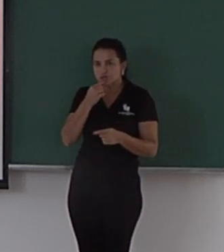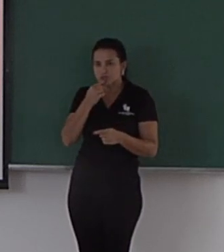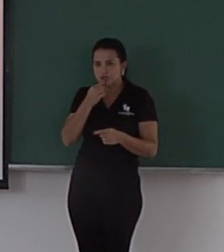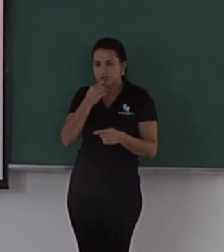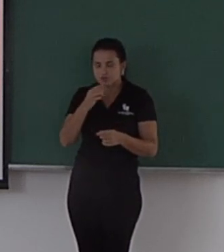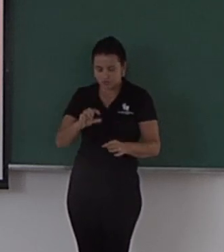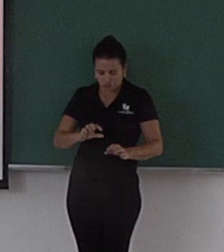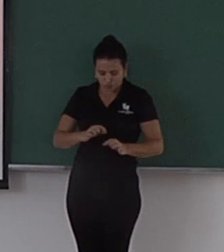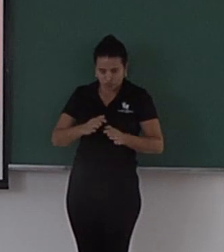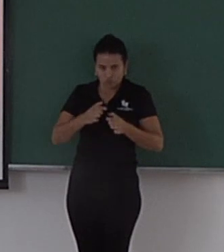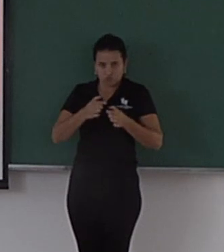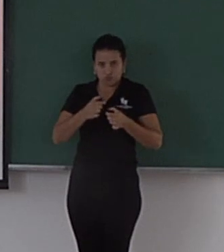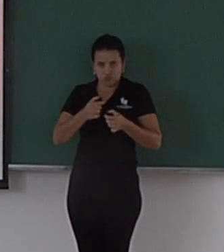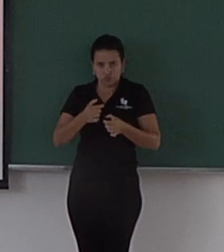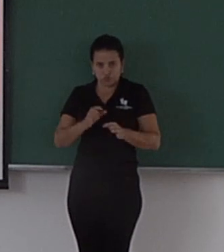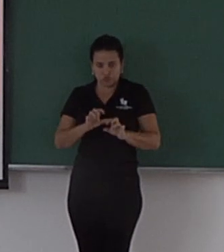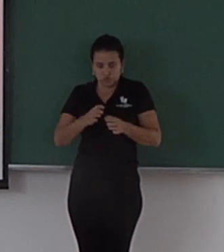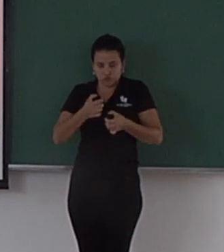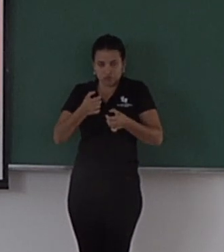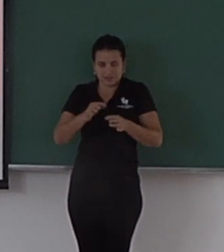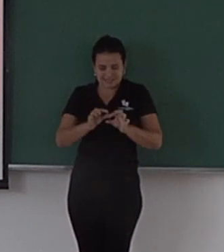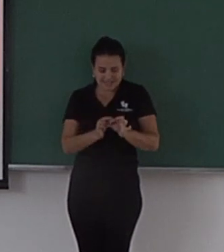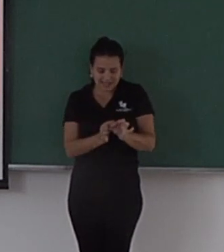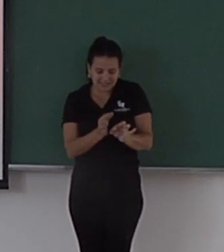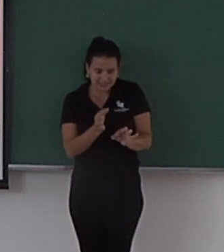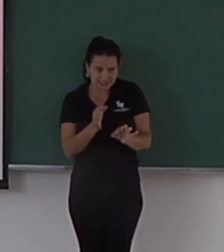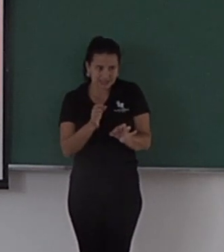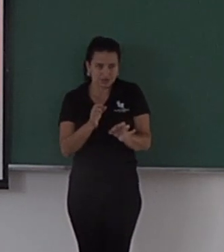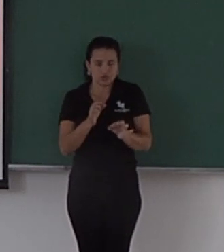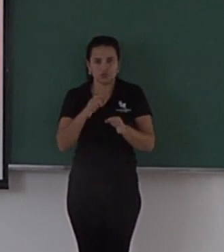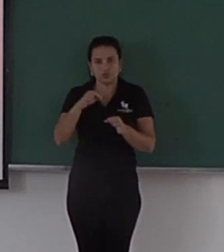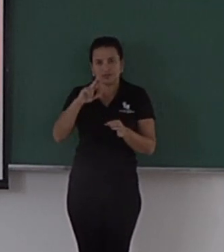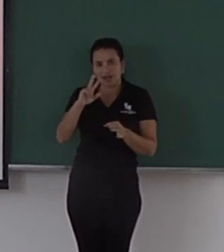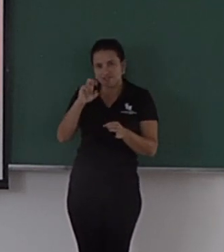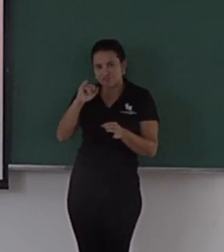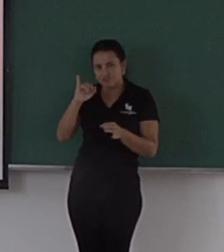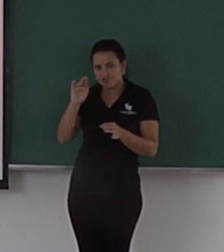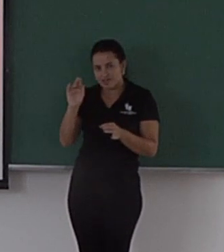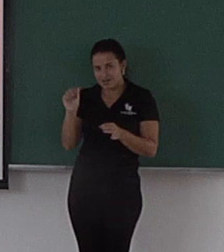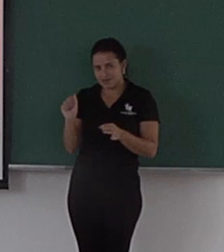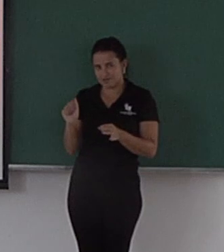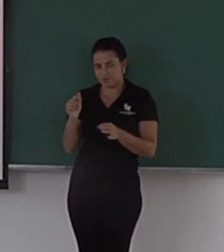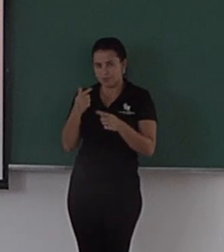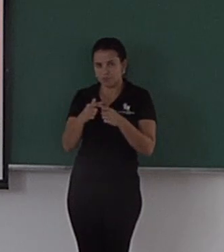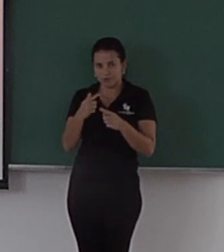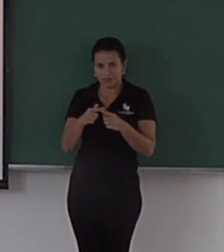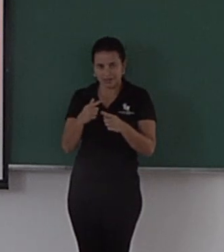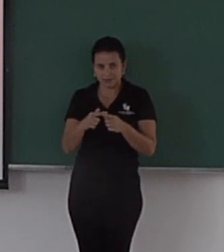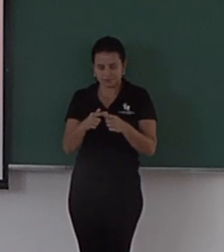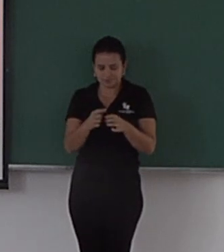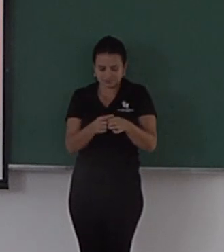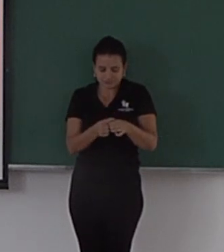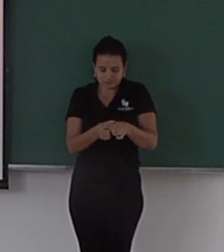do vaso para fora do vaso, do interstício para fora do vaso? Porque com o trauma, os orifícios do